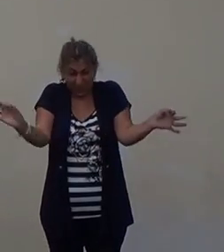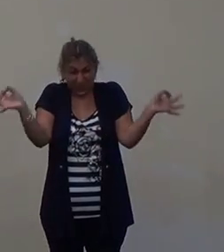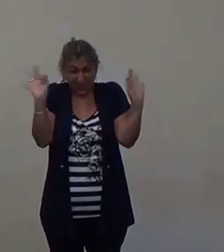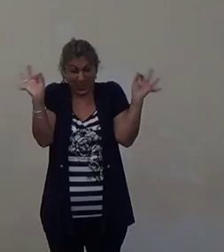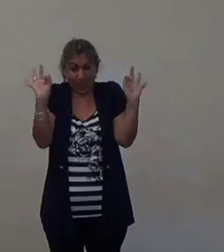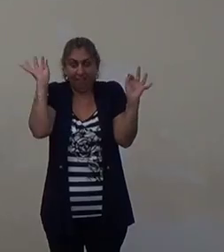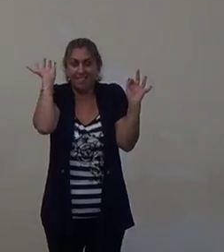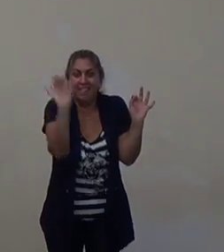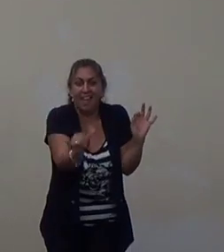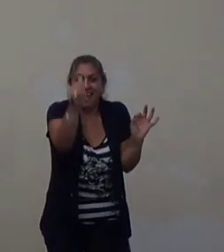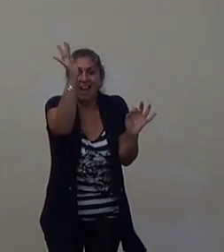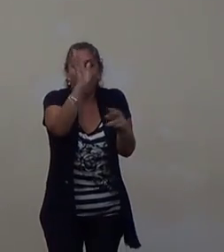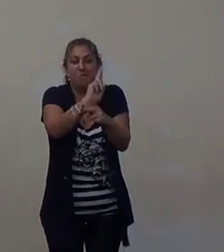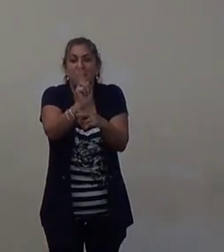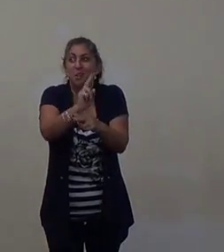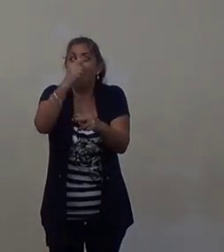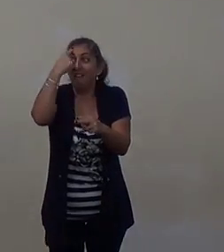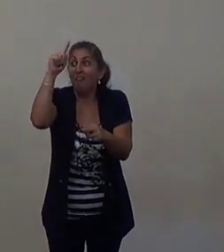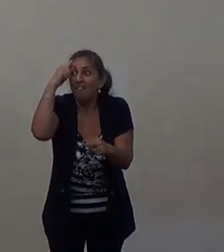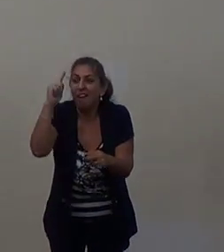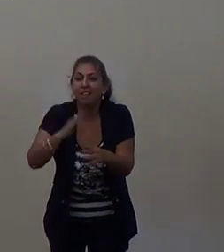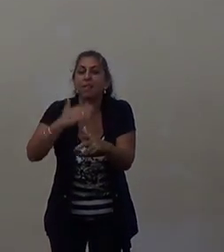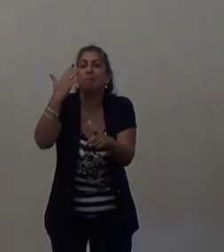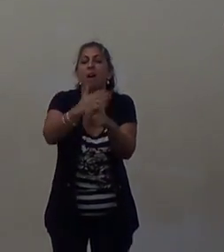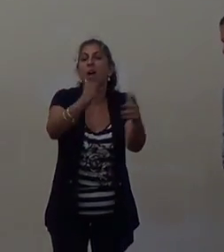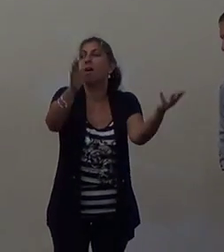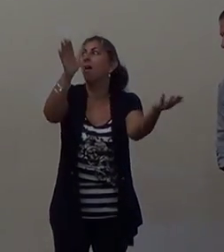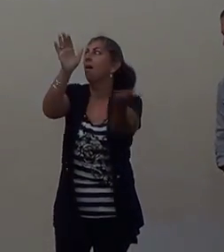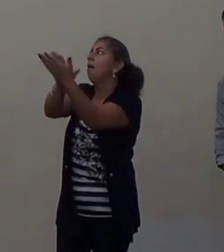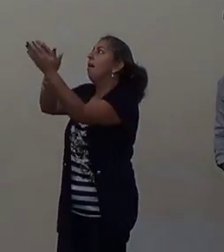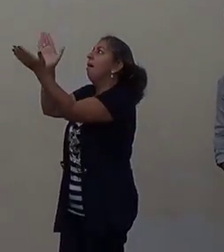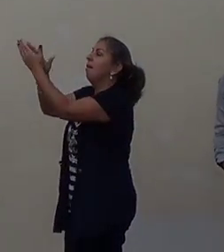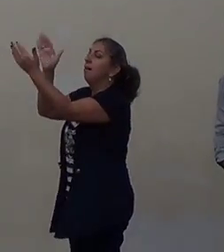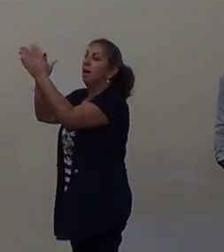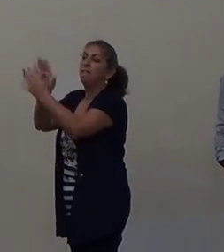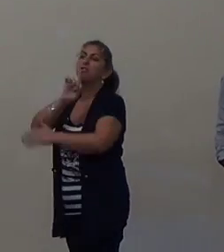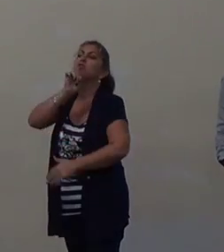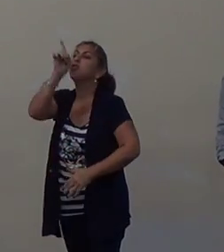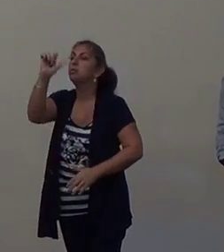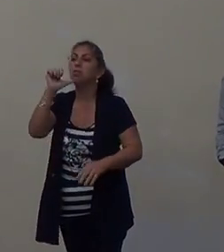Dios iba a usar eso, mejor, cuanto más simple, mejor.